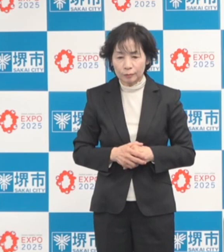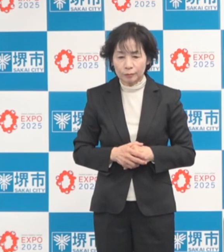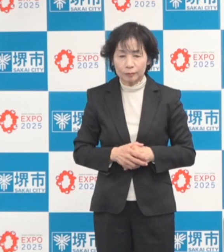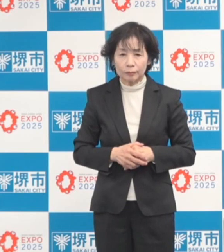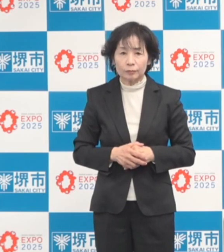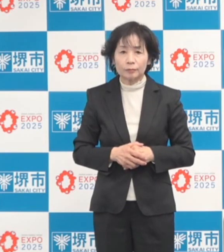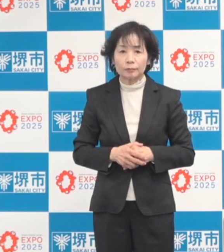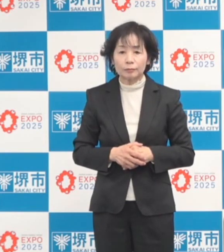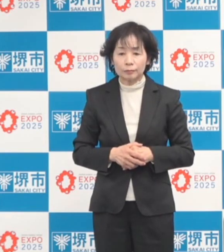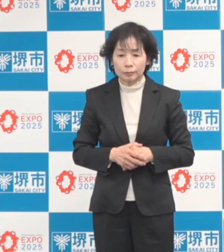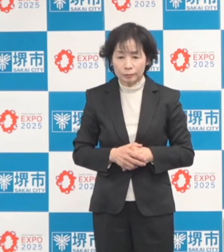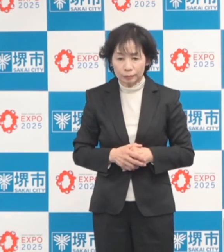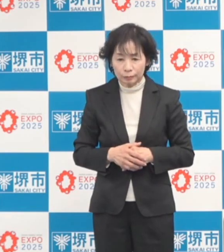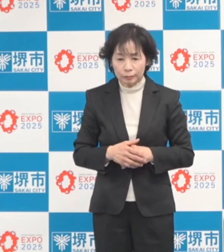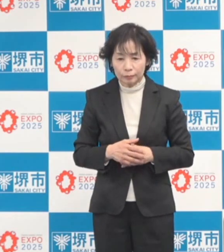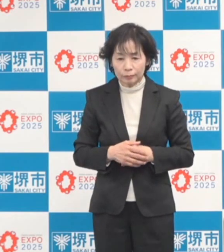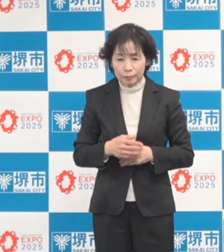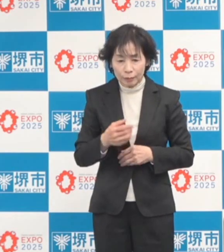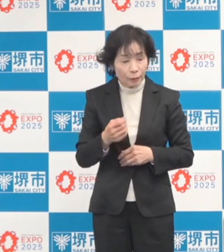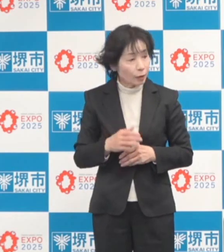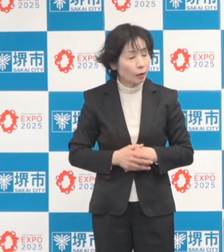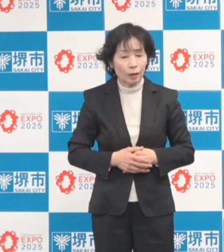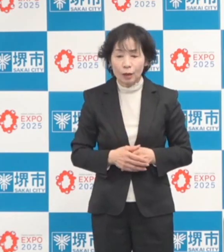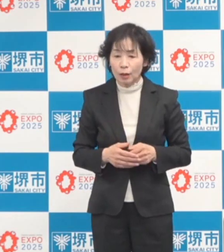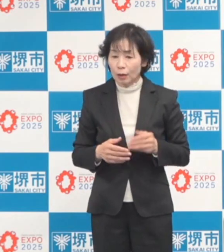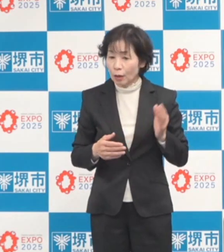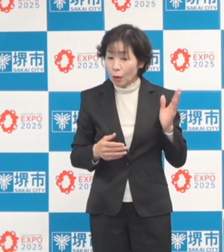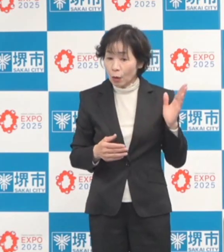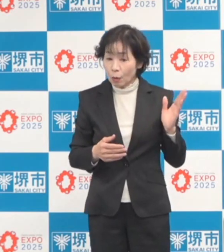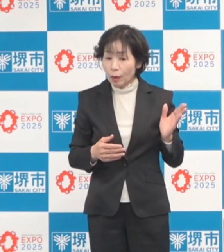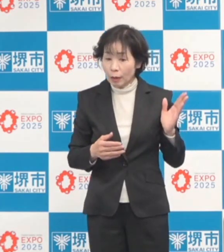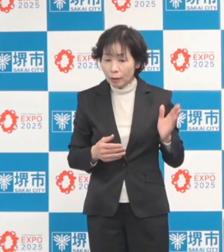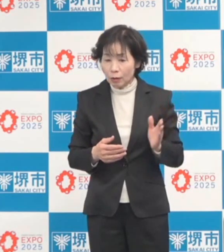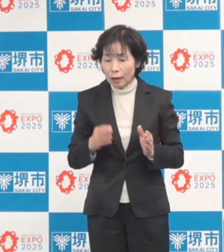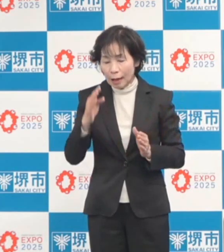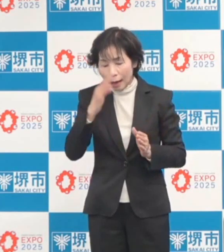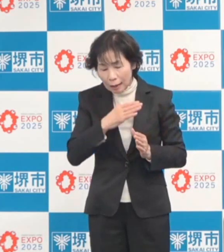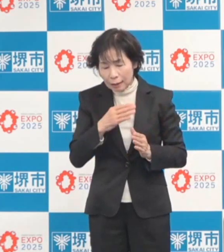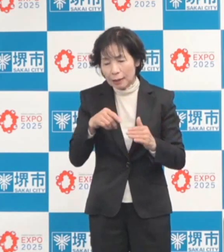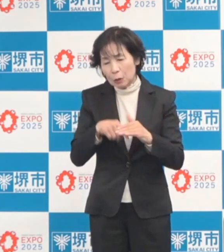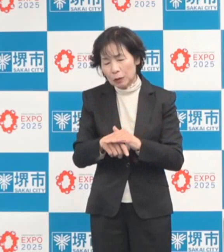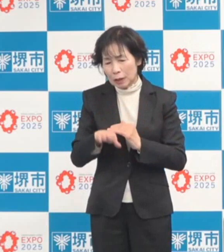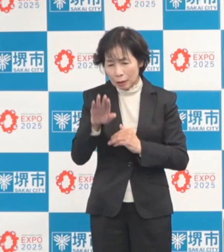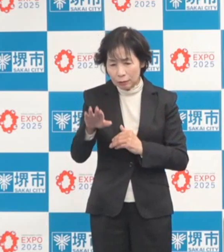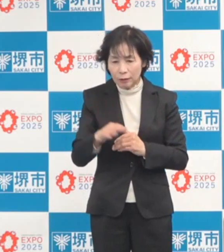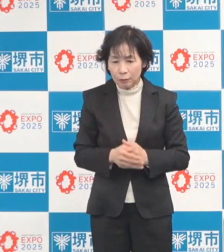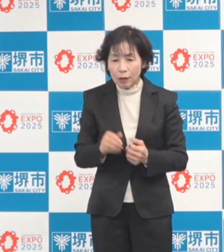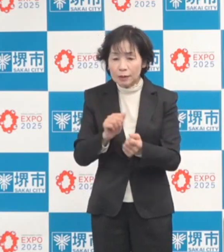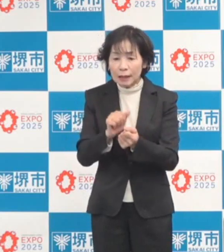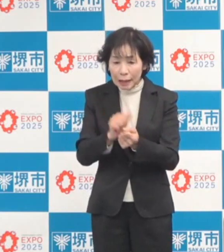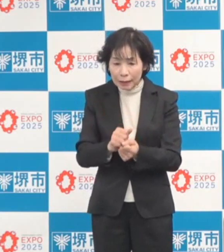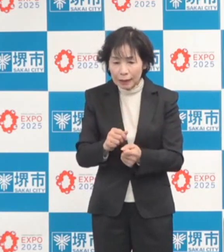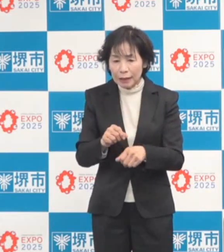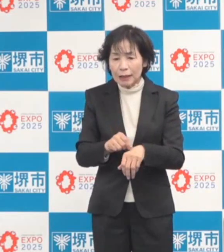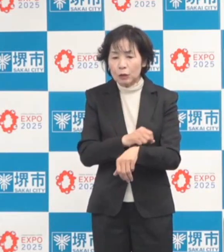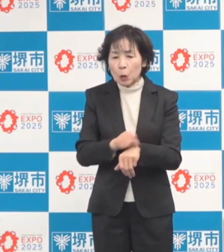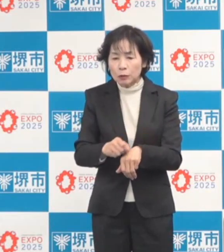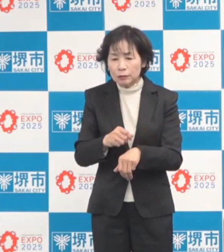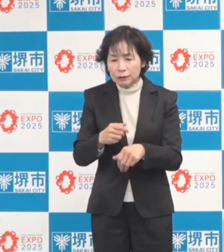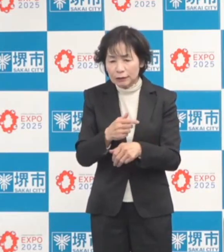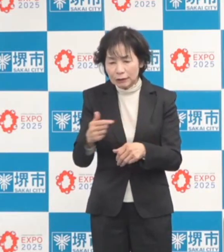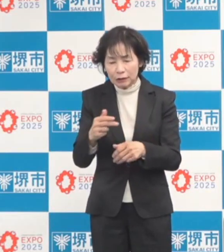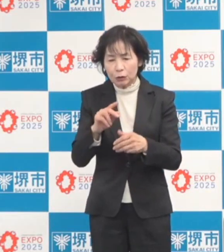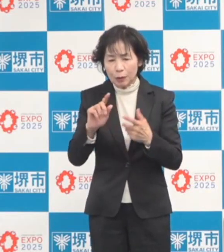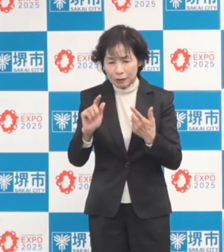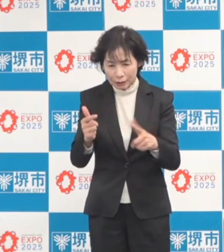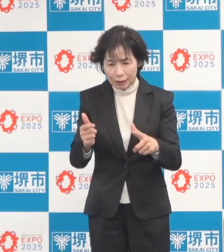すいません、これらの悪化要因がありますが、こちらは社会独自というよりもこの社会情勢の